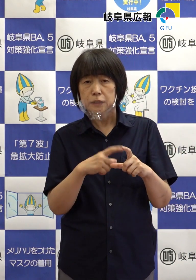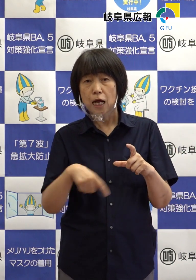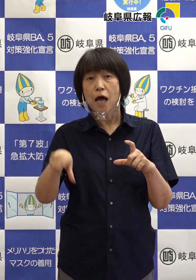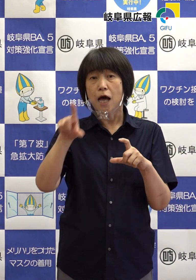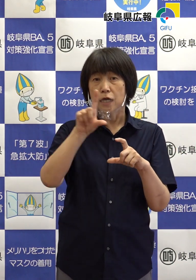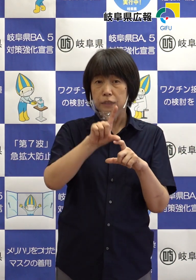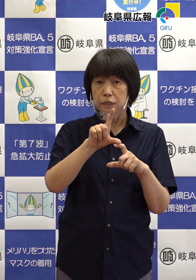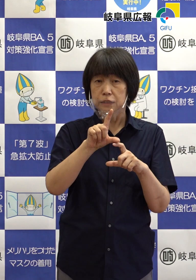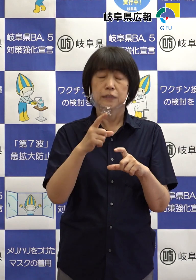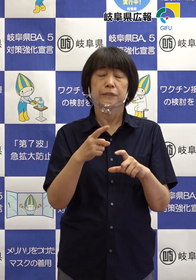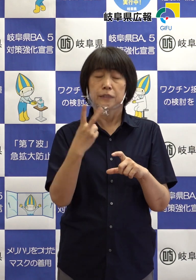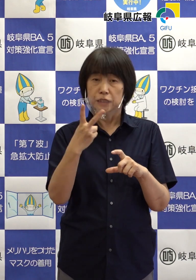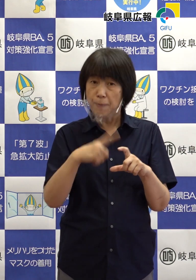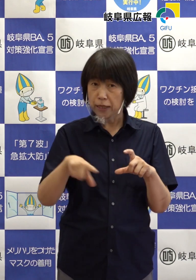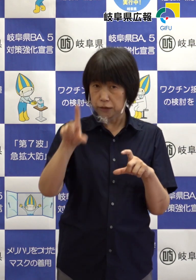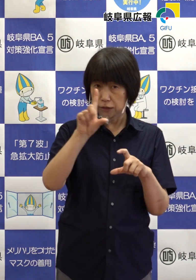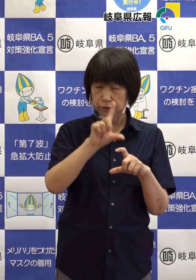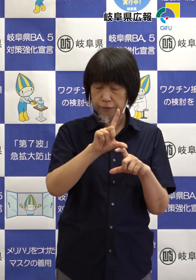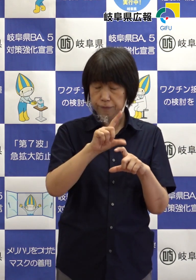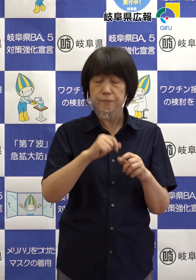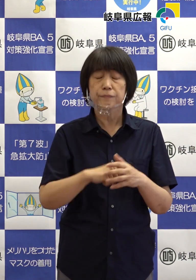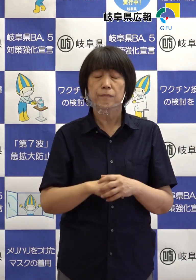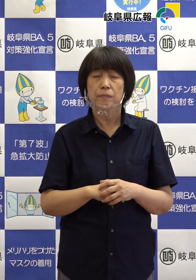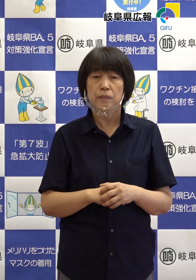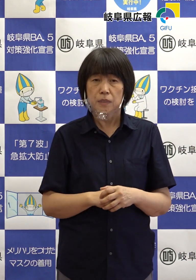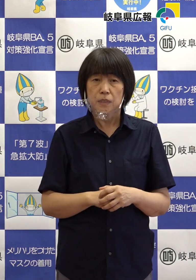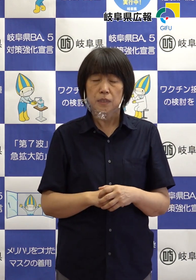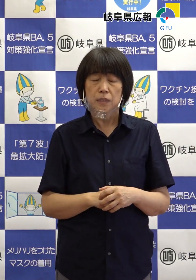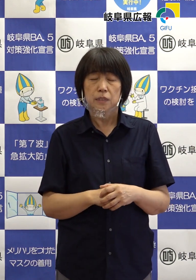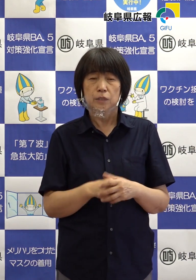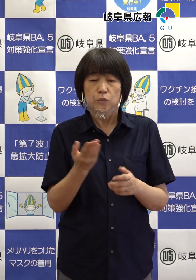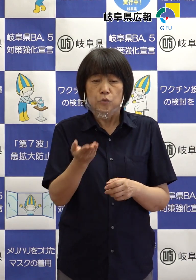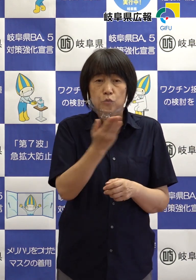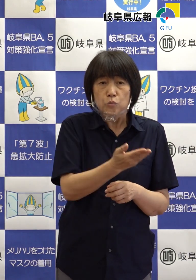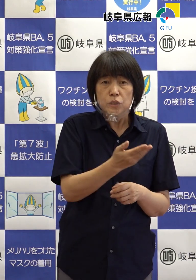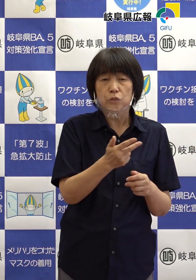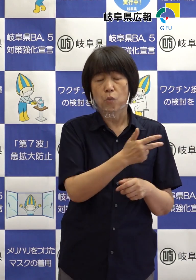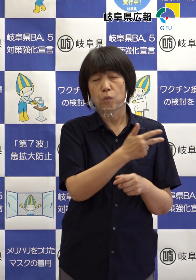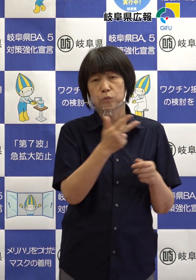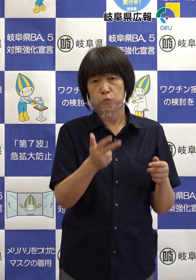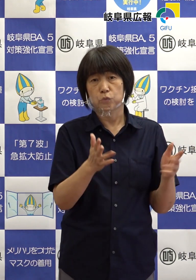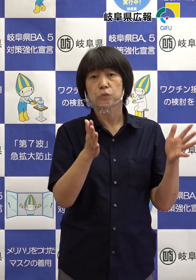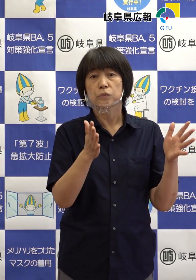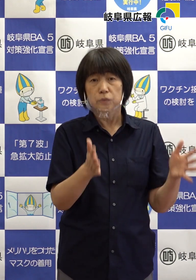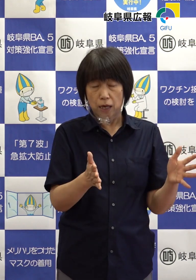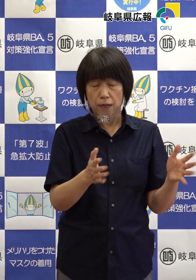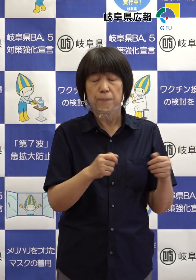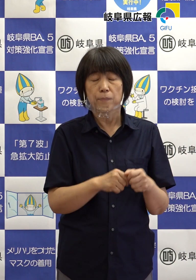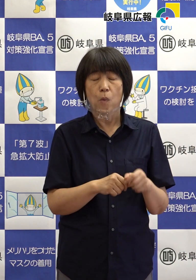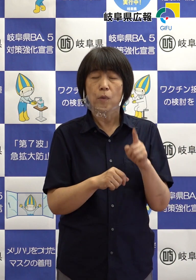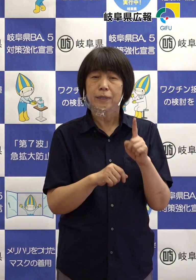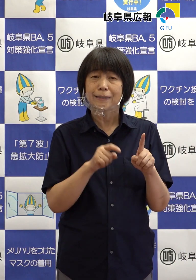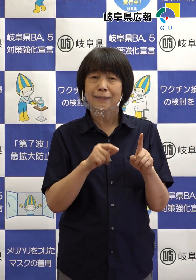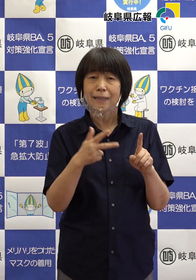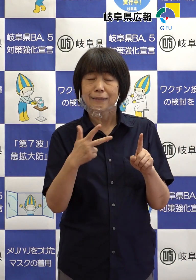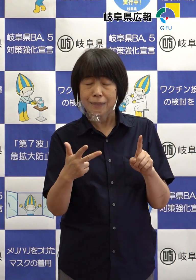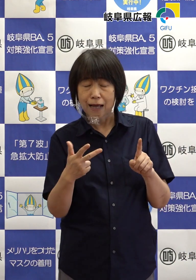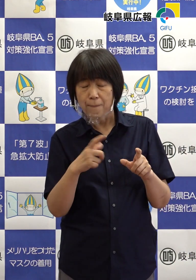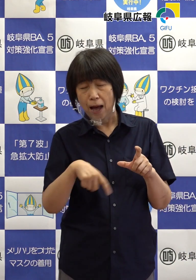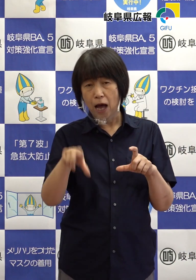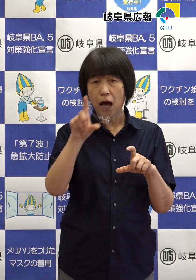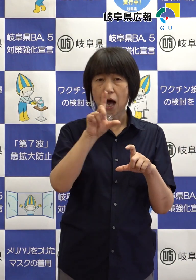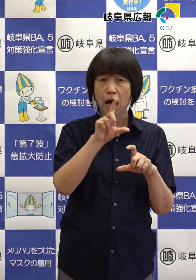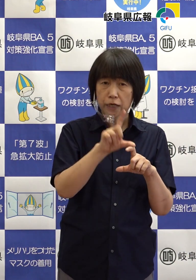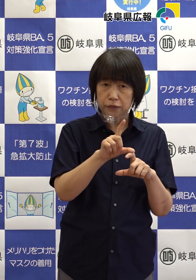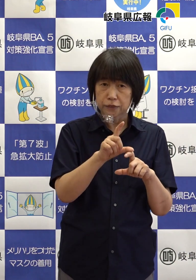た次の17日の週はですねさらに1.73倍増えました204日の週は